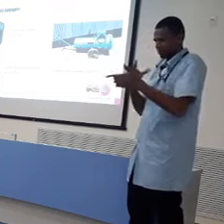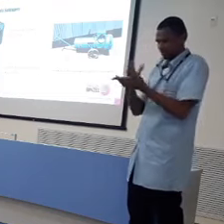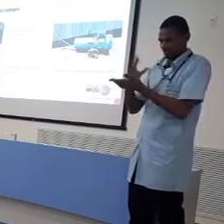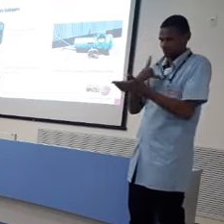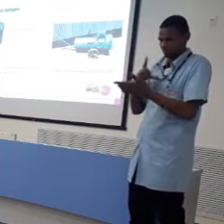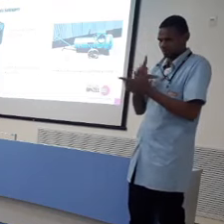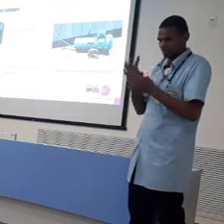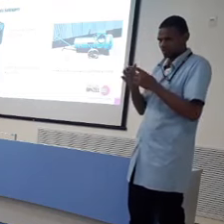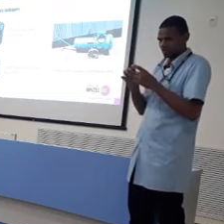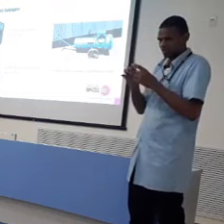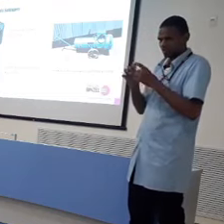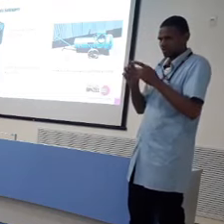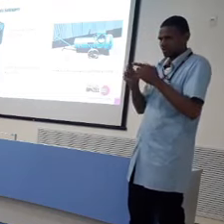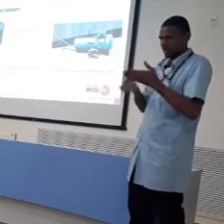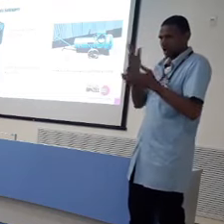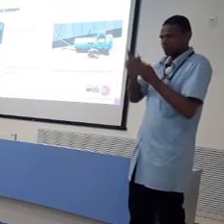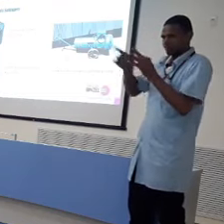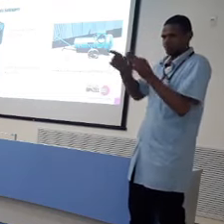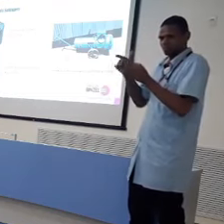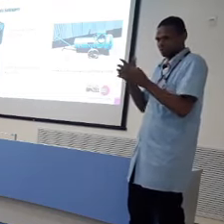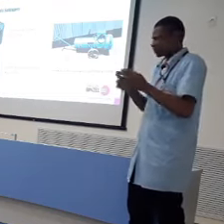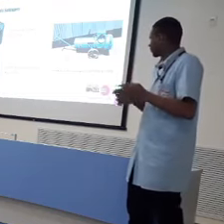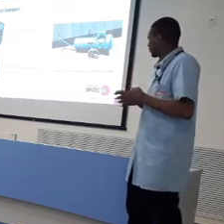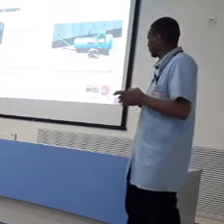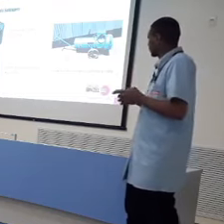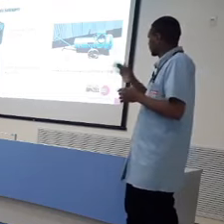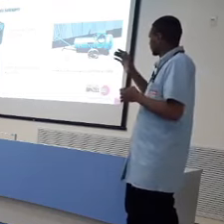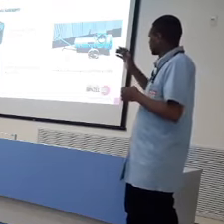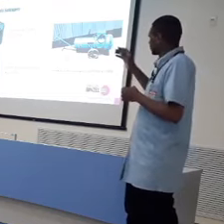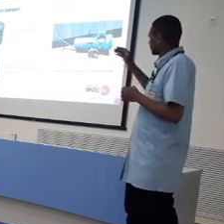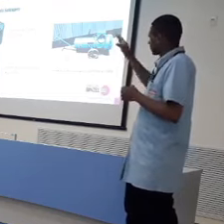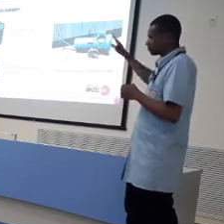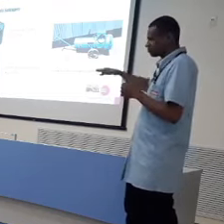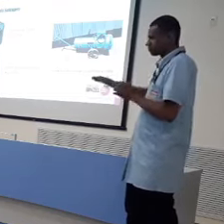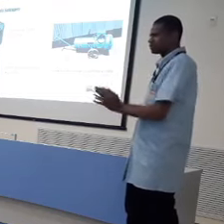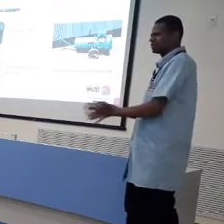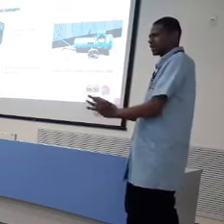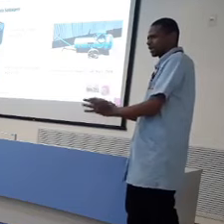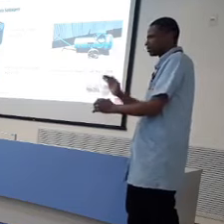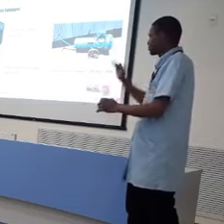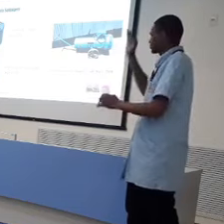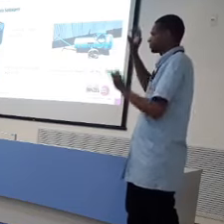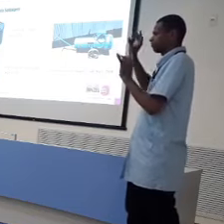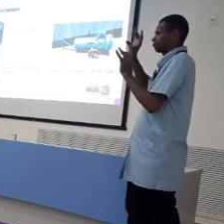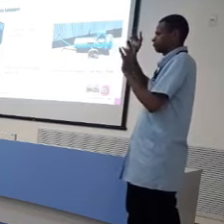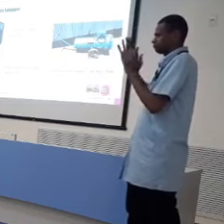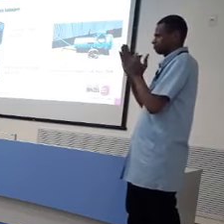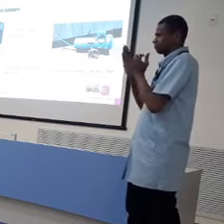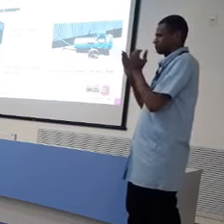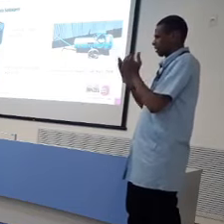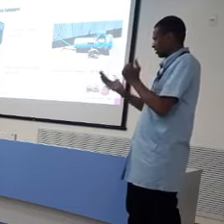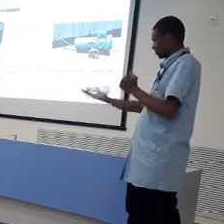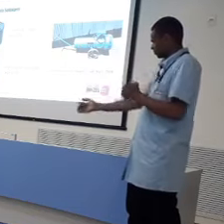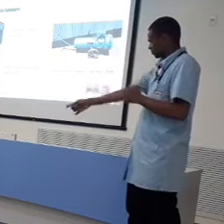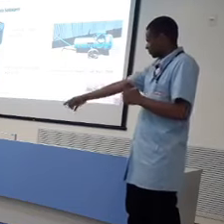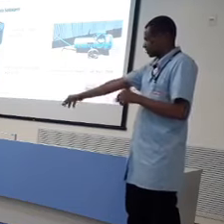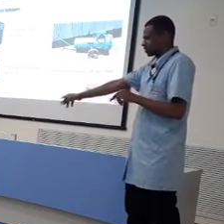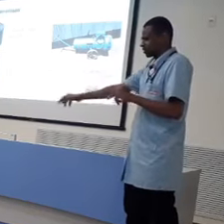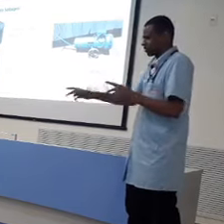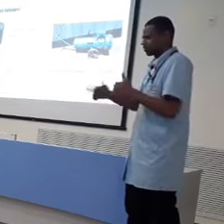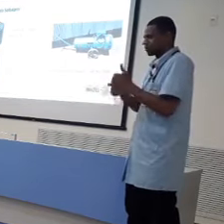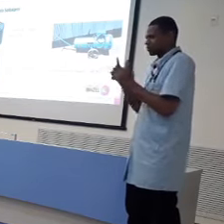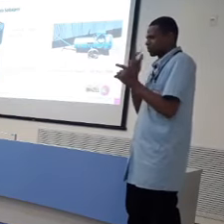Então, essa máquina a gente fala que é linha de entrada, né? Essa aqui já é uma máquina que já tem um trabalho mais